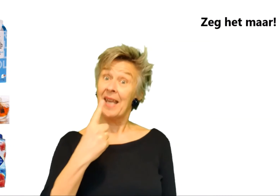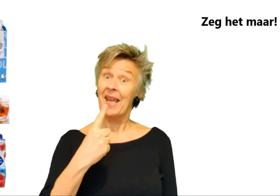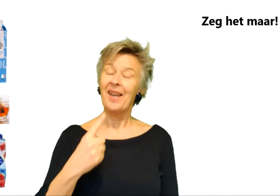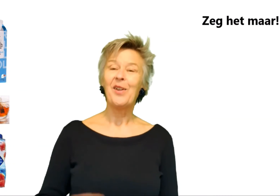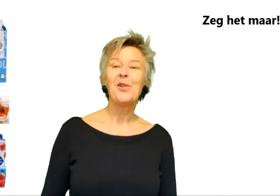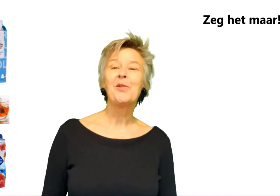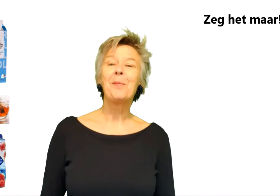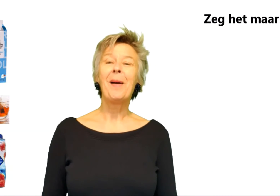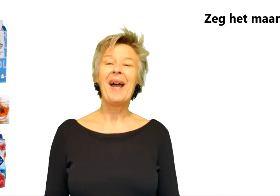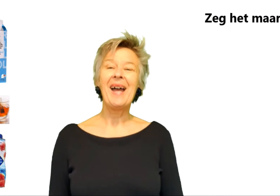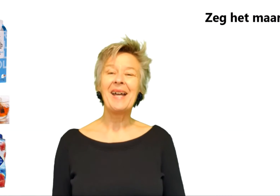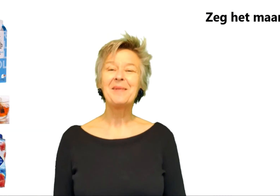Zeg het maar.